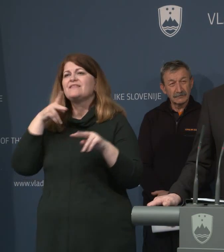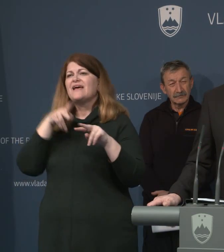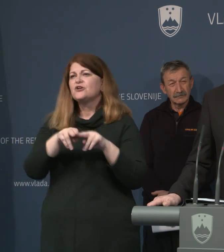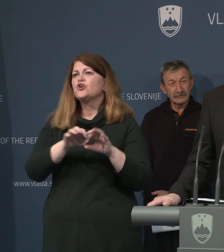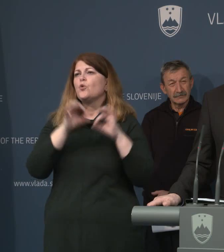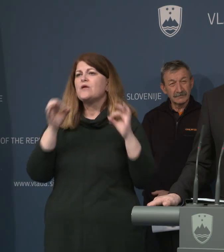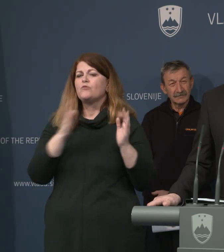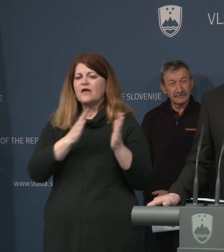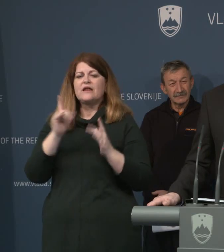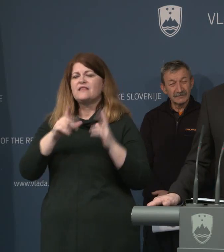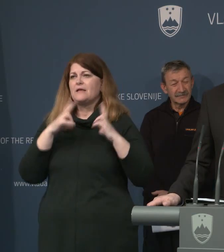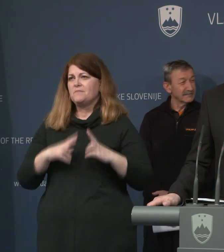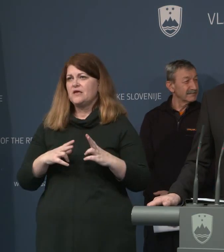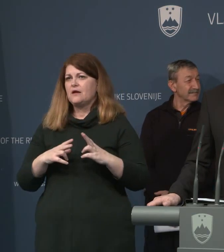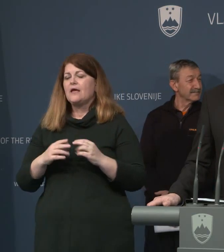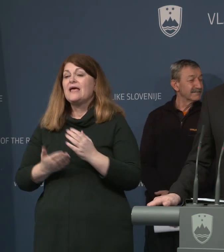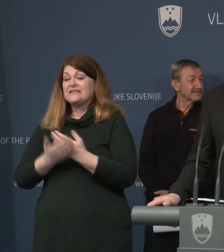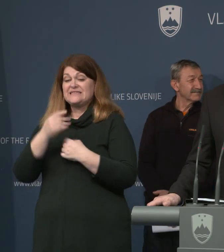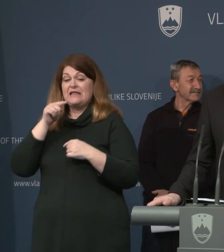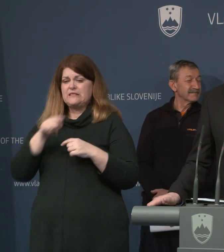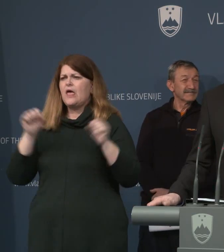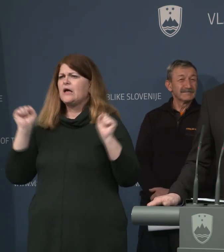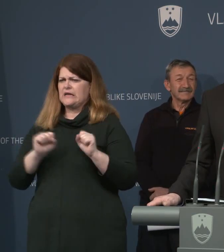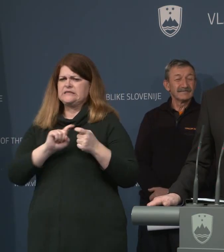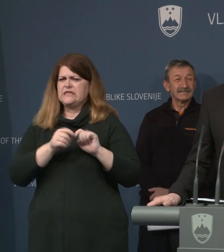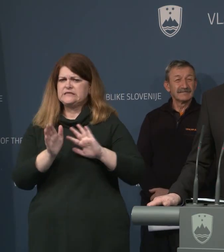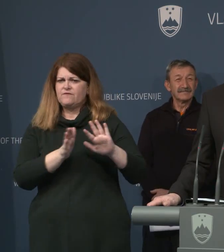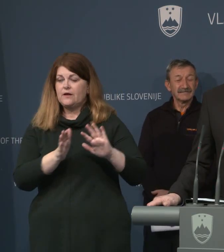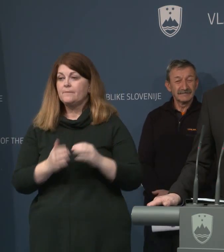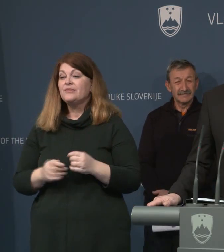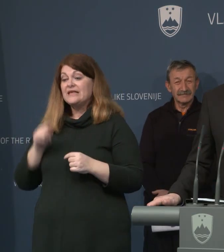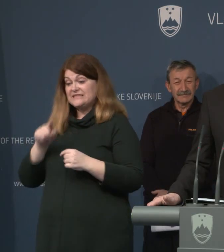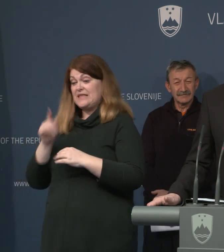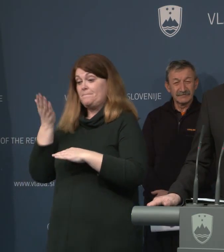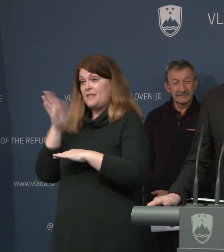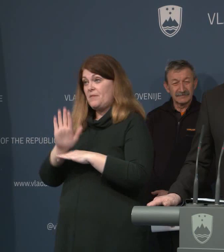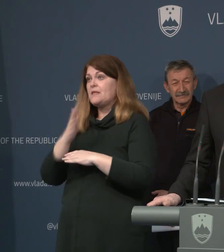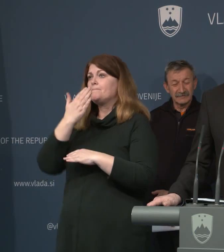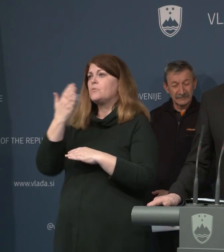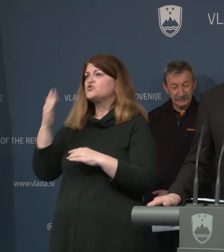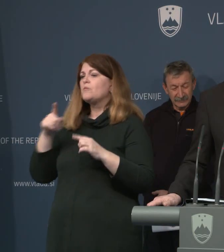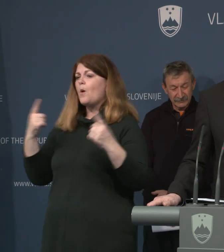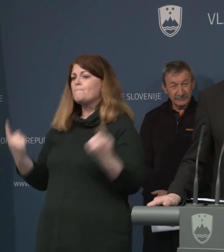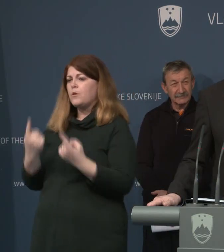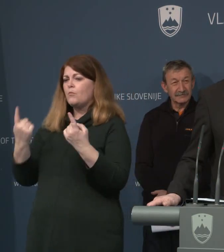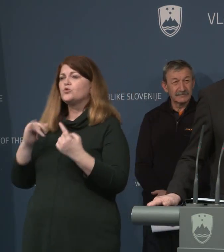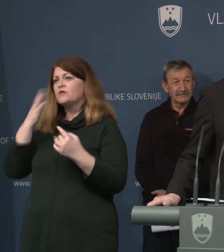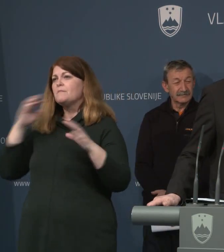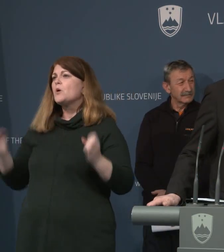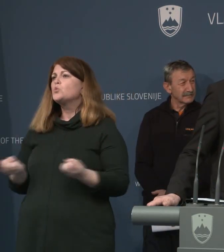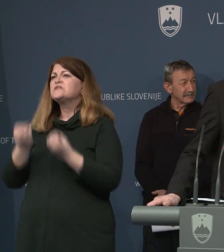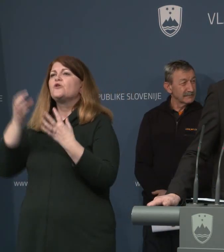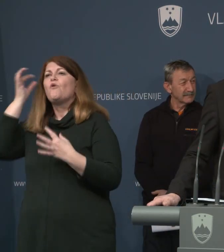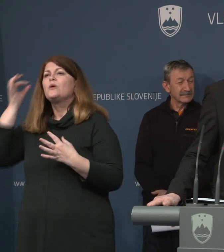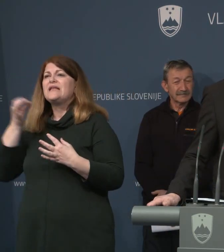javnega reda in mira, kaznivih dejanj, skratka za te resne zadeve. In ravno zaradi tem namenom pozdravljamo pač to pobudo, da je bil ustanovljen